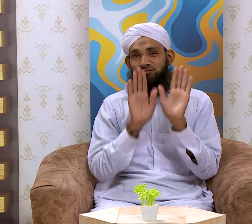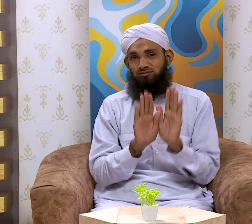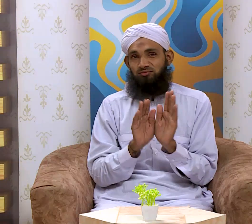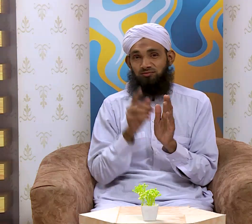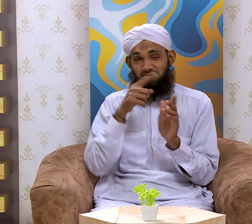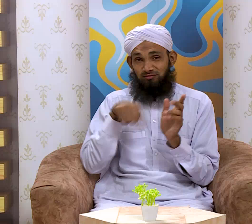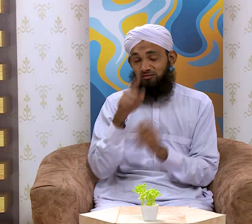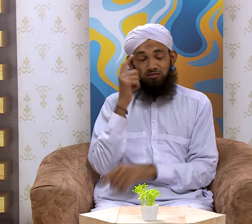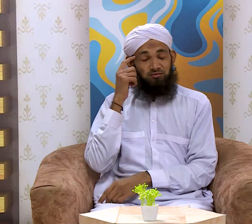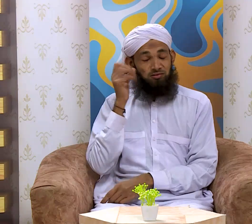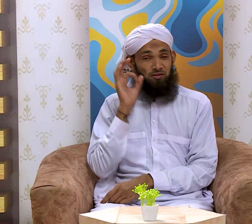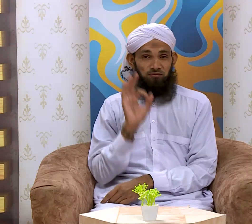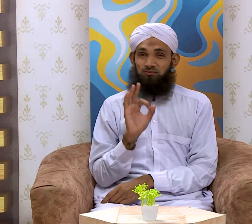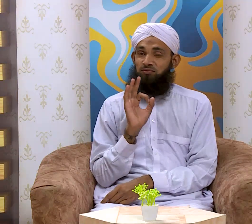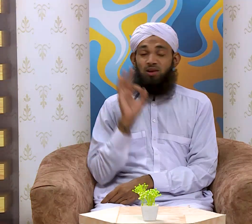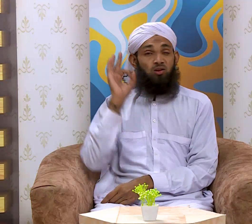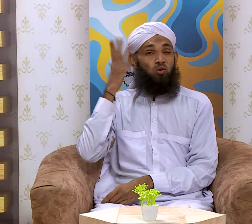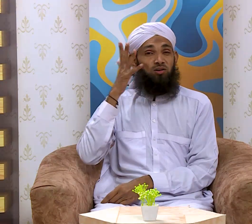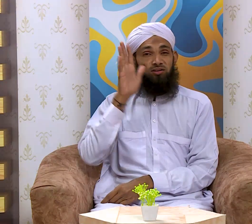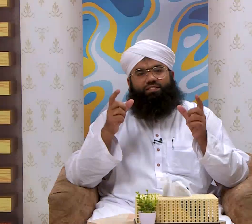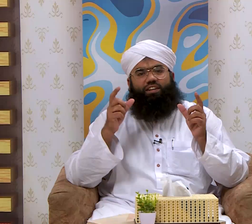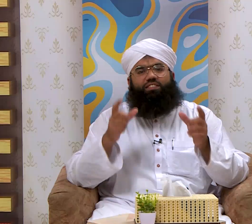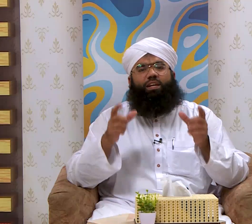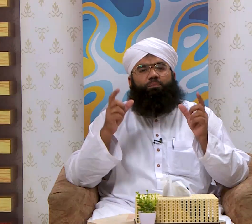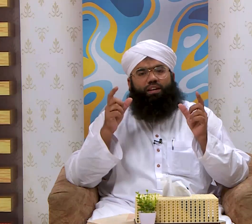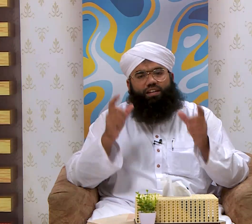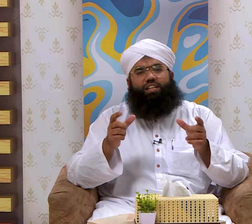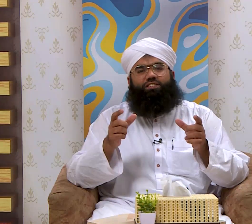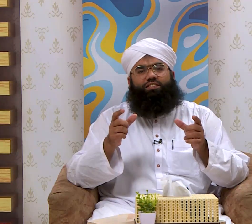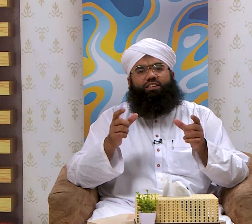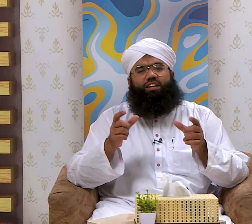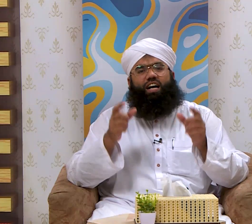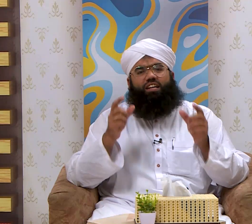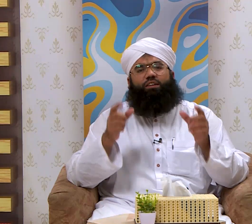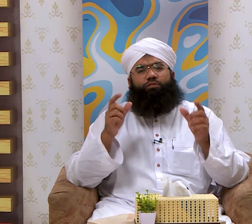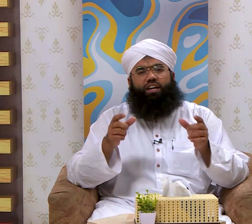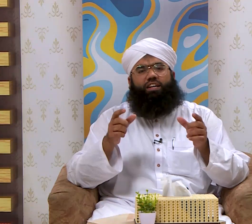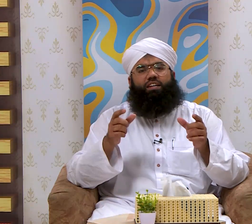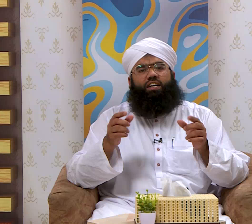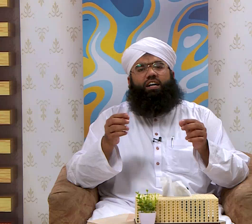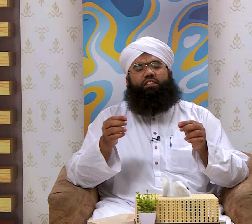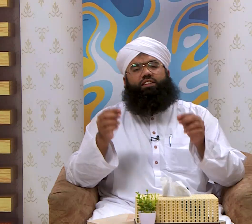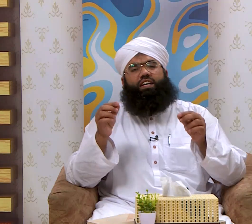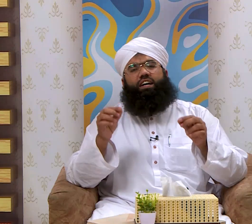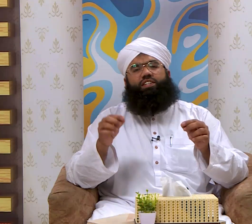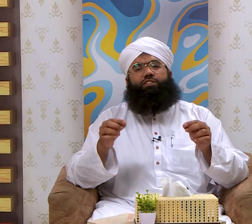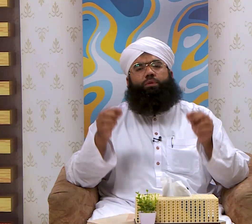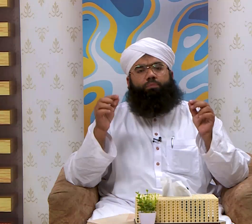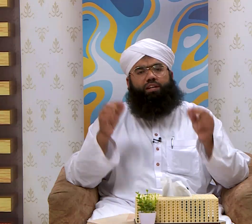بھی زبردست معجزہ ہے، اور جس طرح تخت بلقیس آنن فانن حضرت آصف بن برخیہ